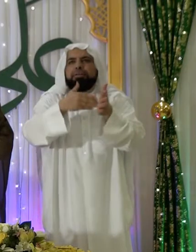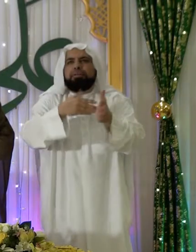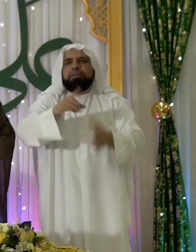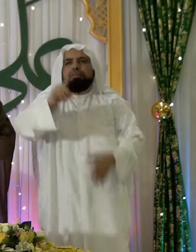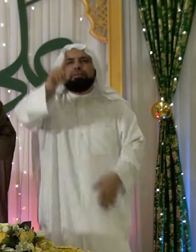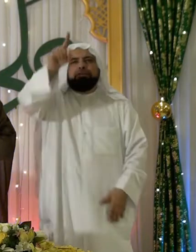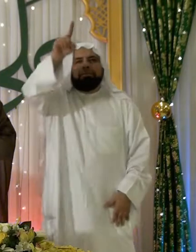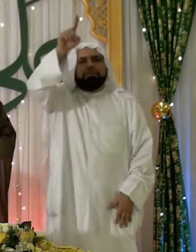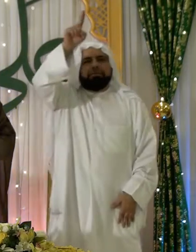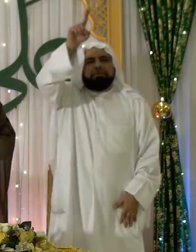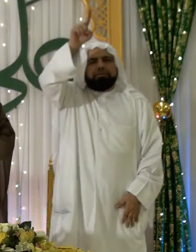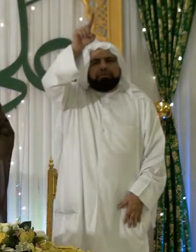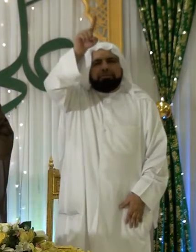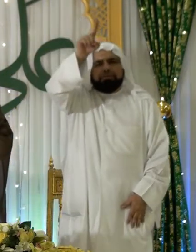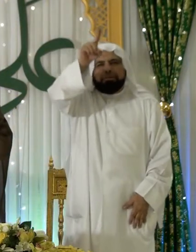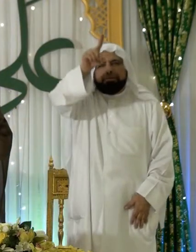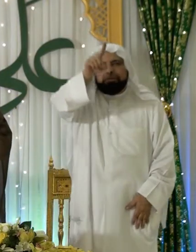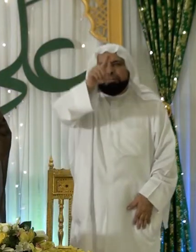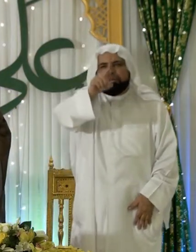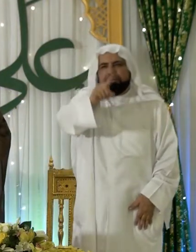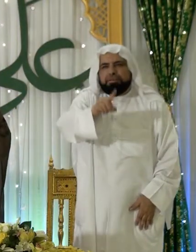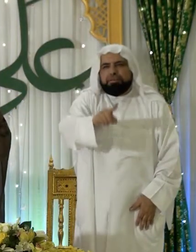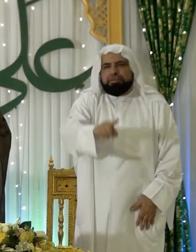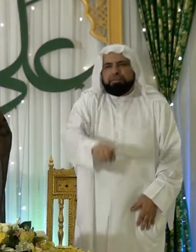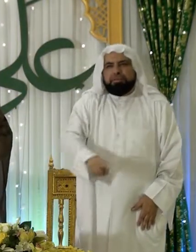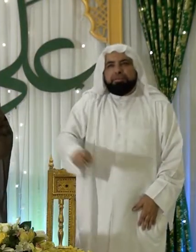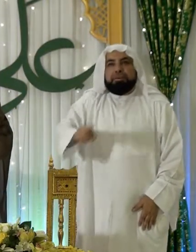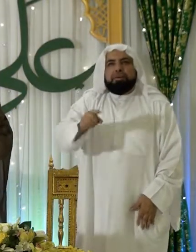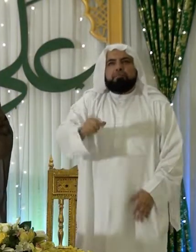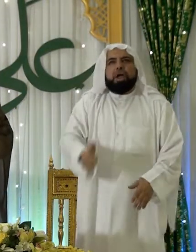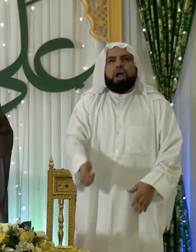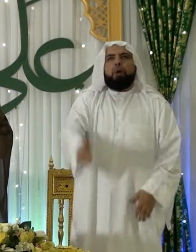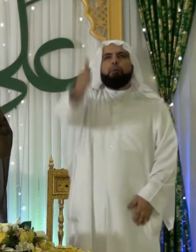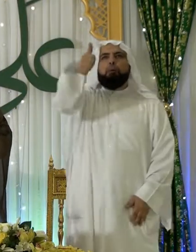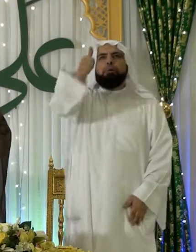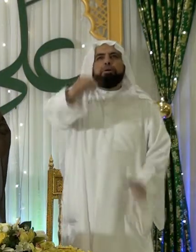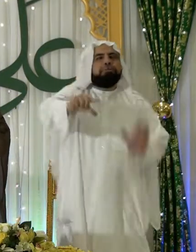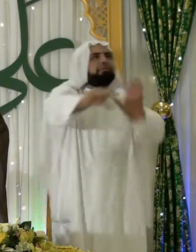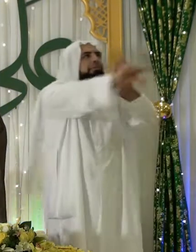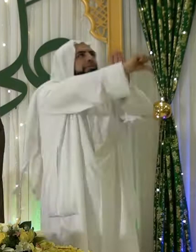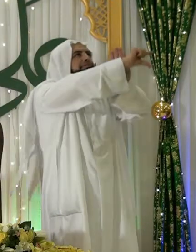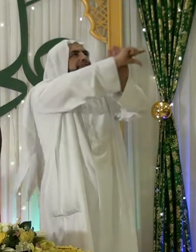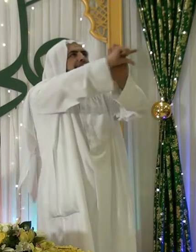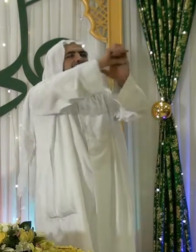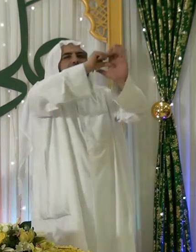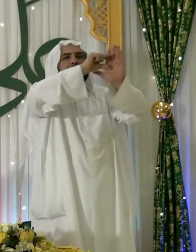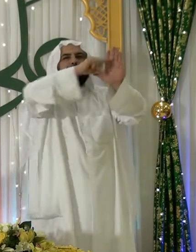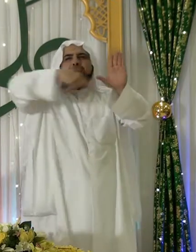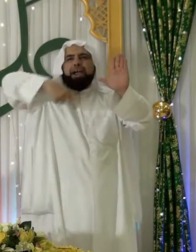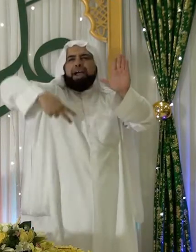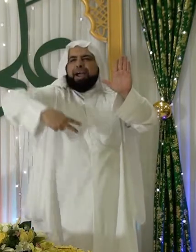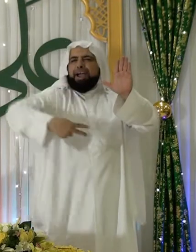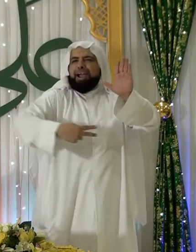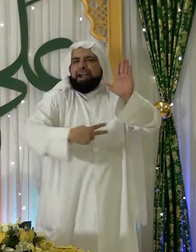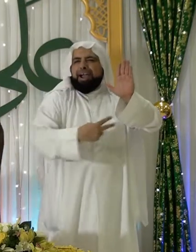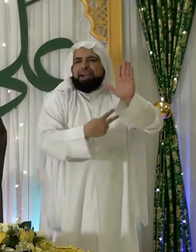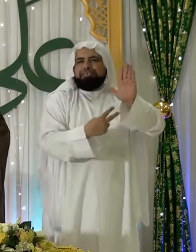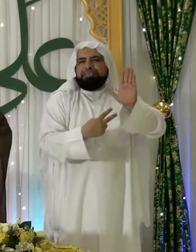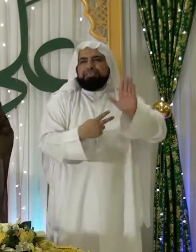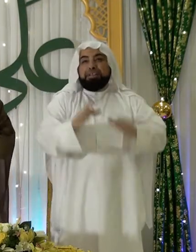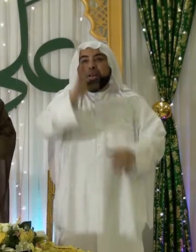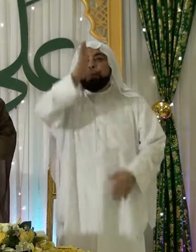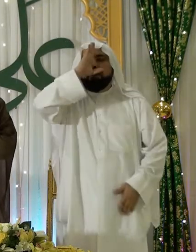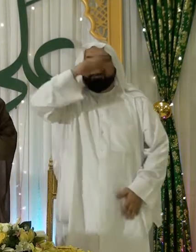يوم التبليغ والتنصيب الأكبر إلى علي عليه السلام.